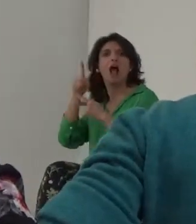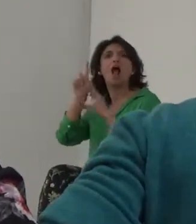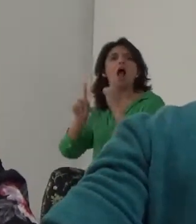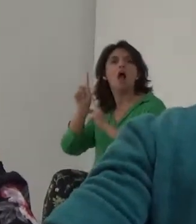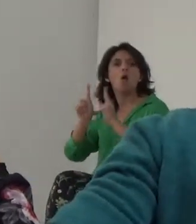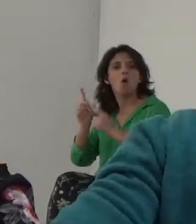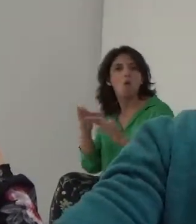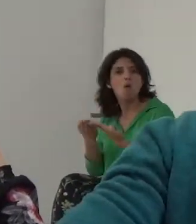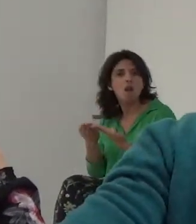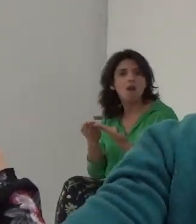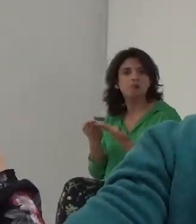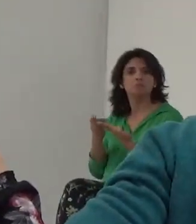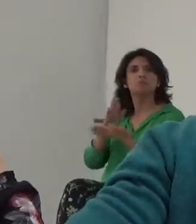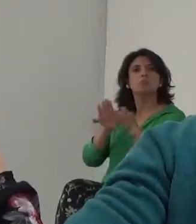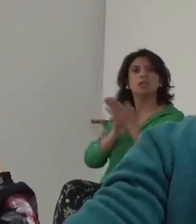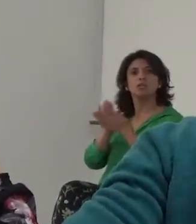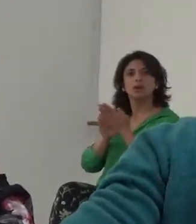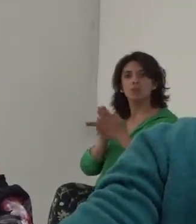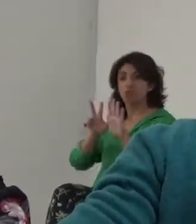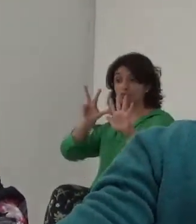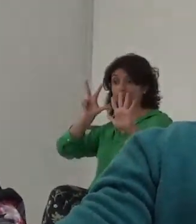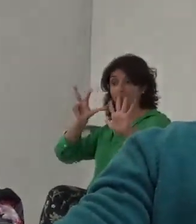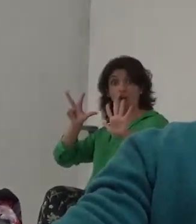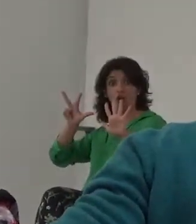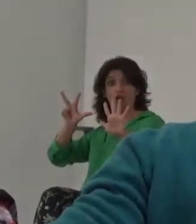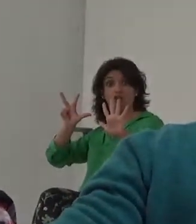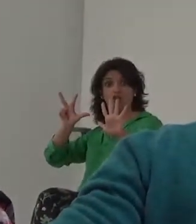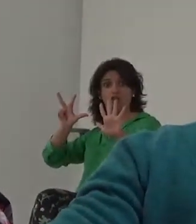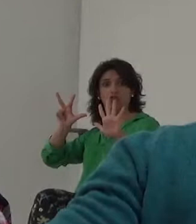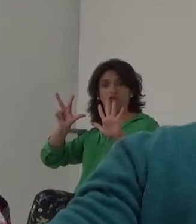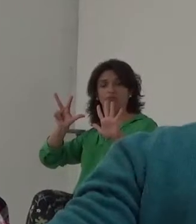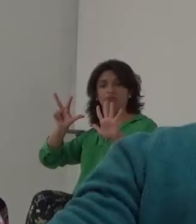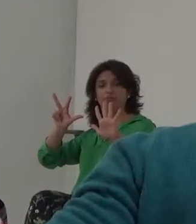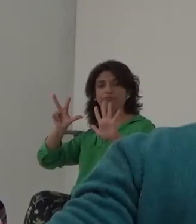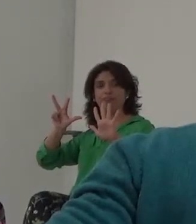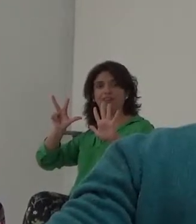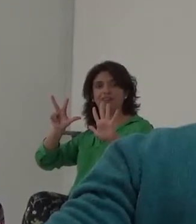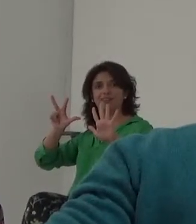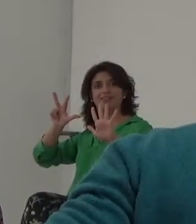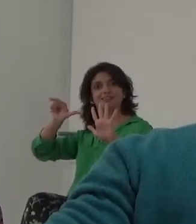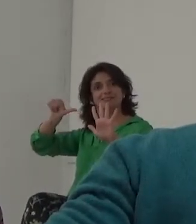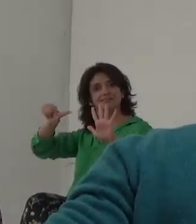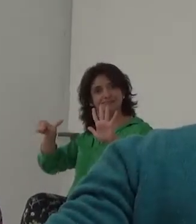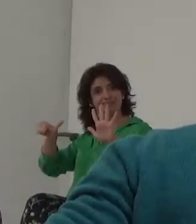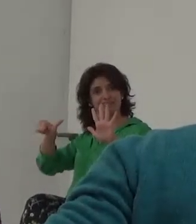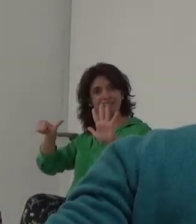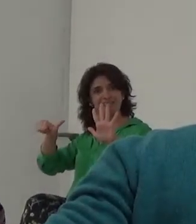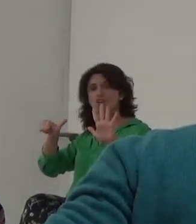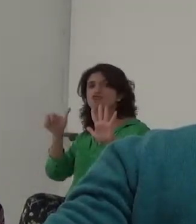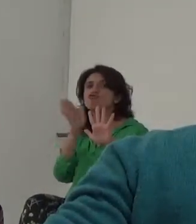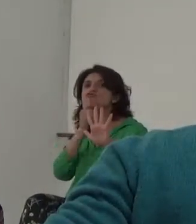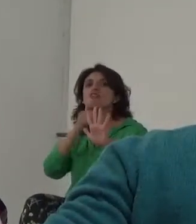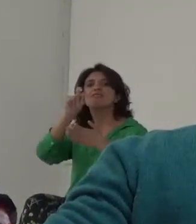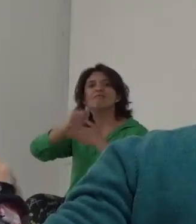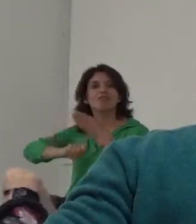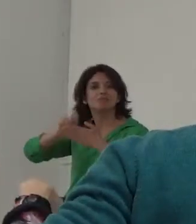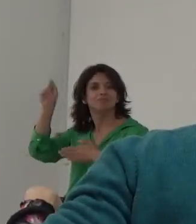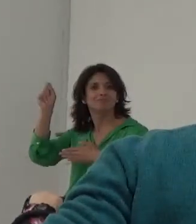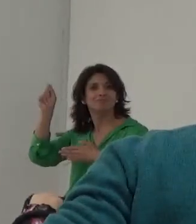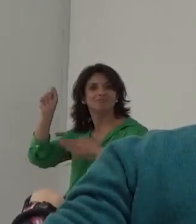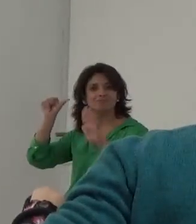de los 12 relatos, o de los 8 que no presentan algún tipo de sección, 6 de ellos no tienen evaluación.